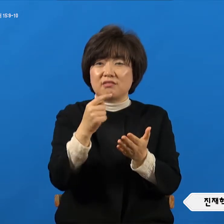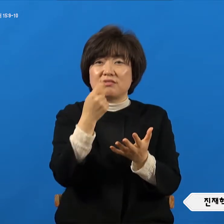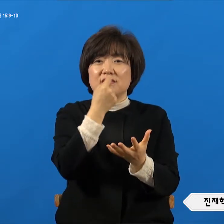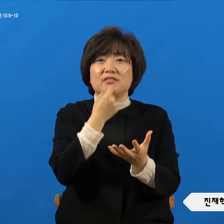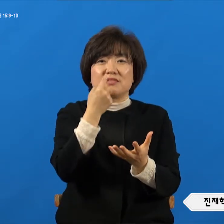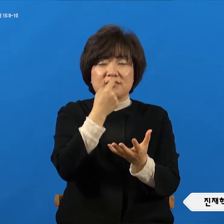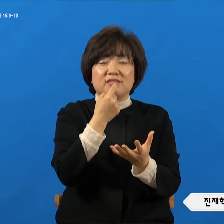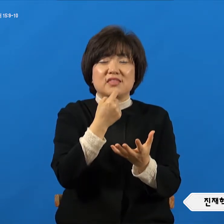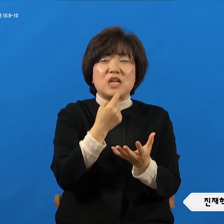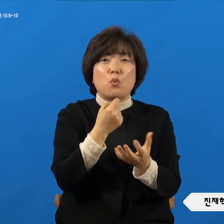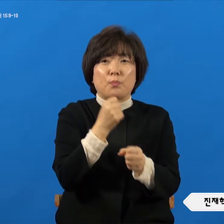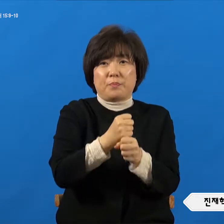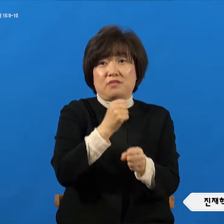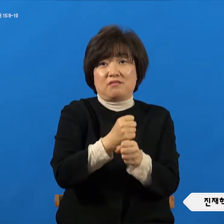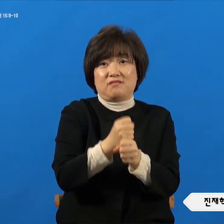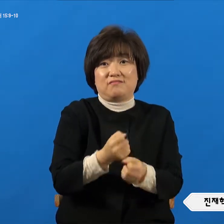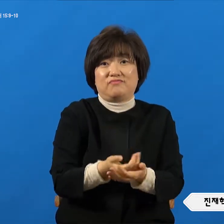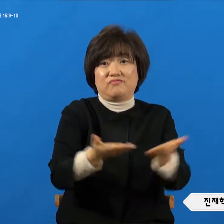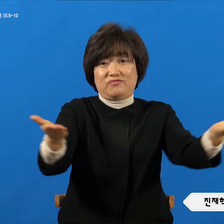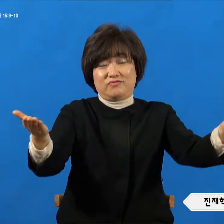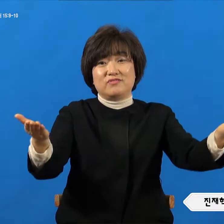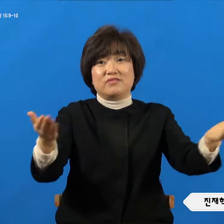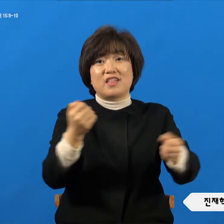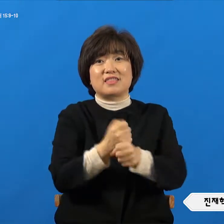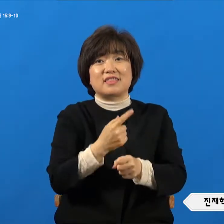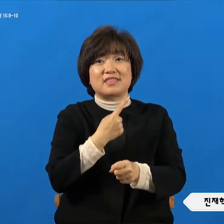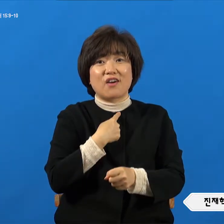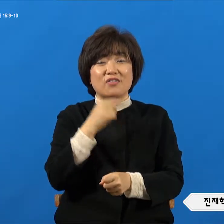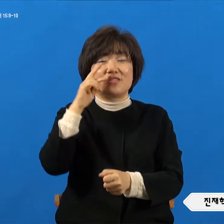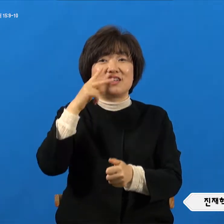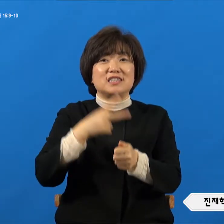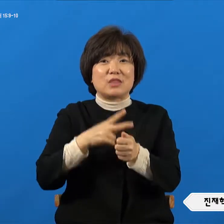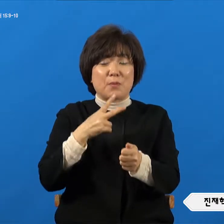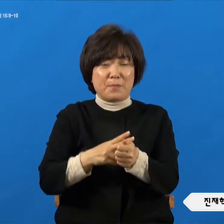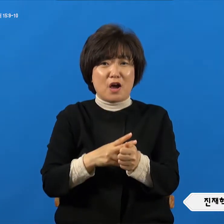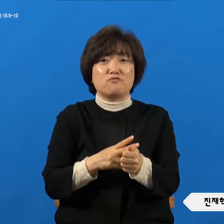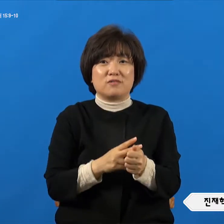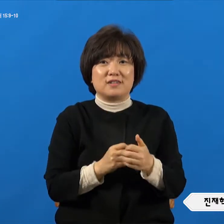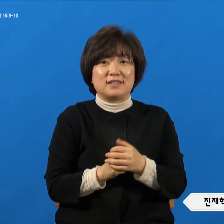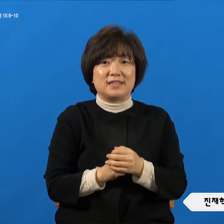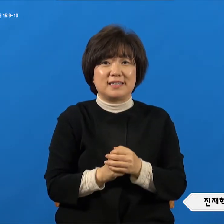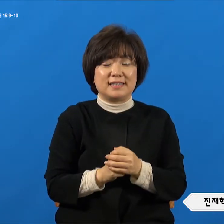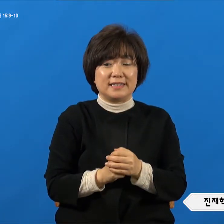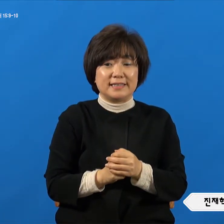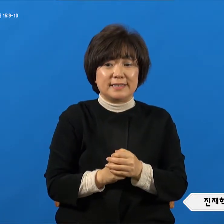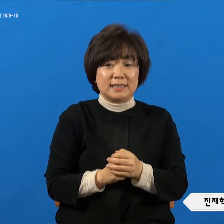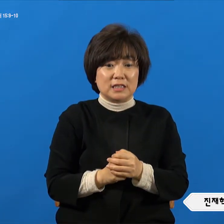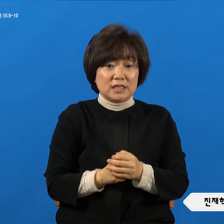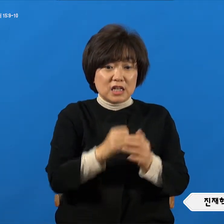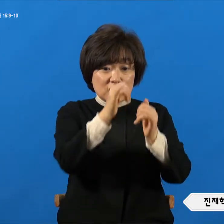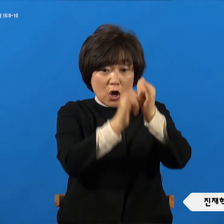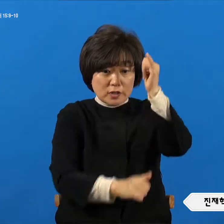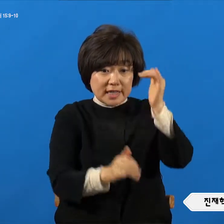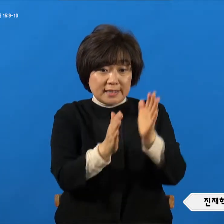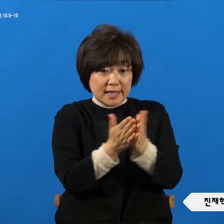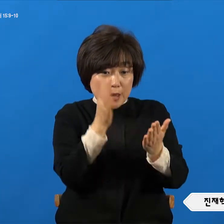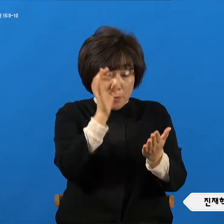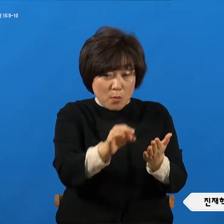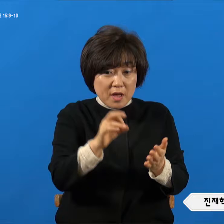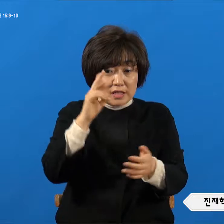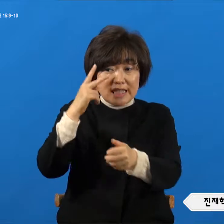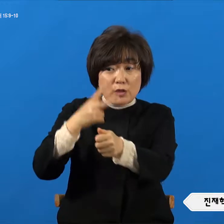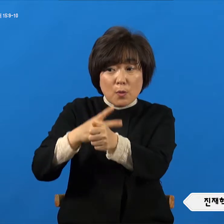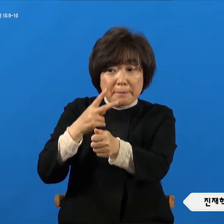사도, 하나님의 사람, 이 사도 바울의 모습. 3세기 역사서에 보니까 그런 사도